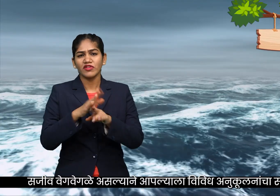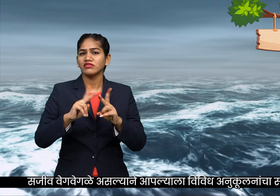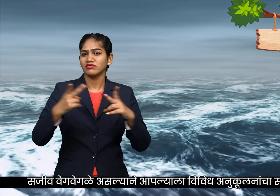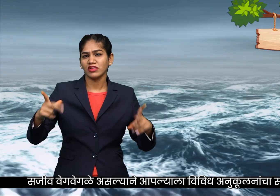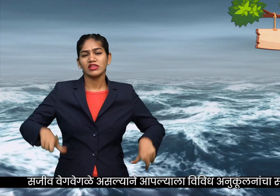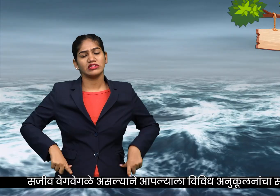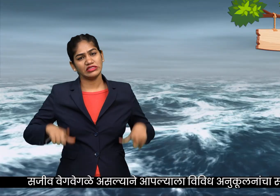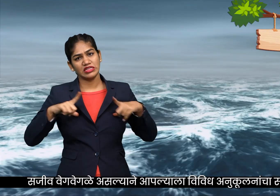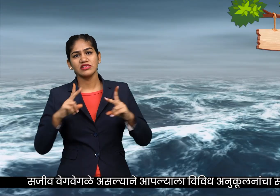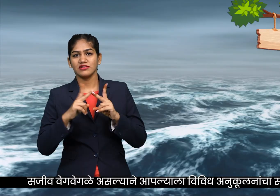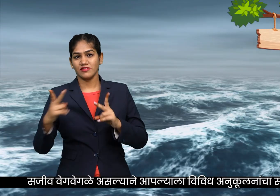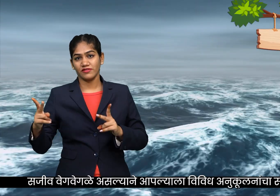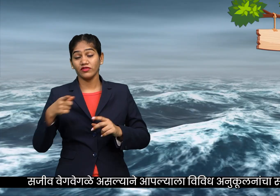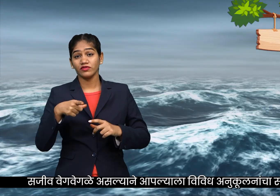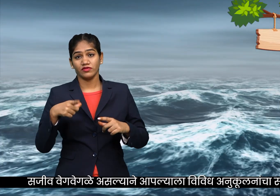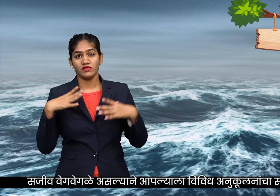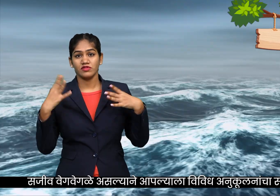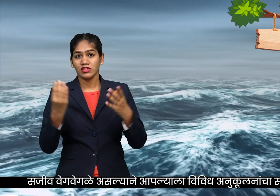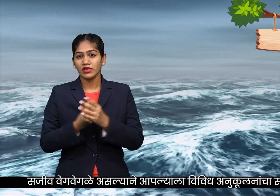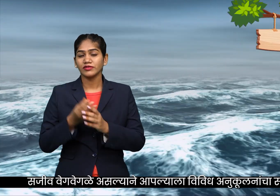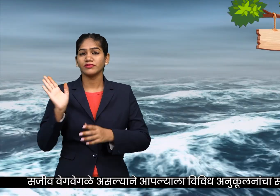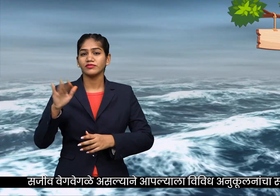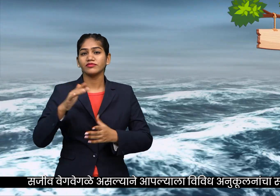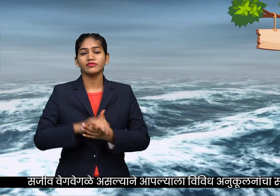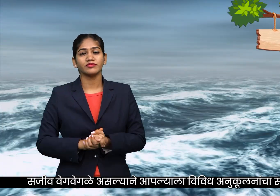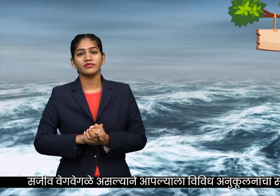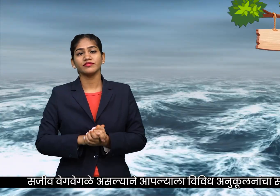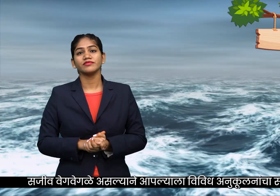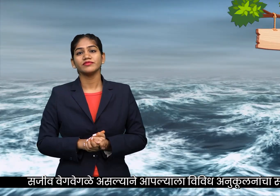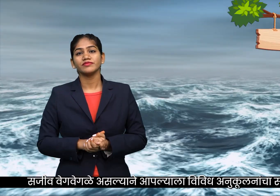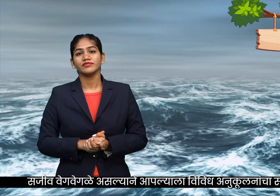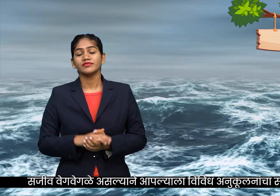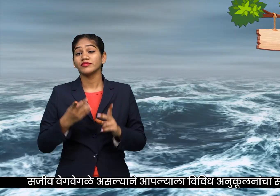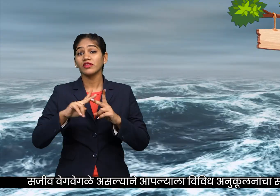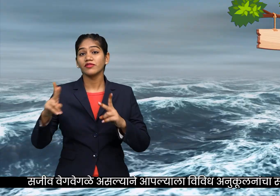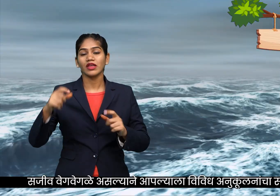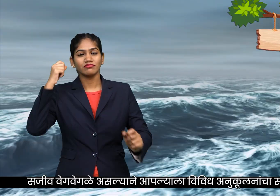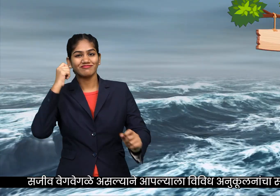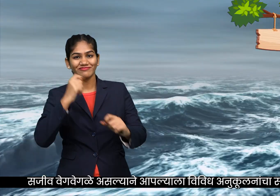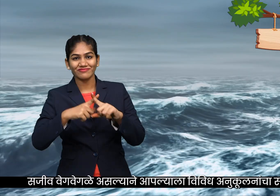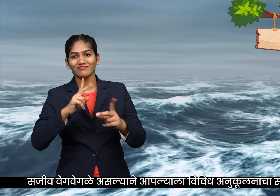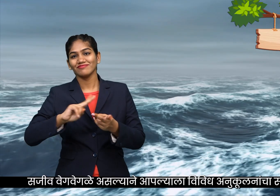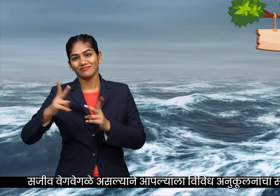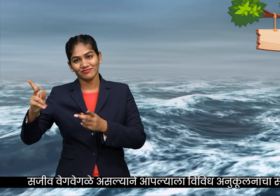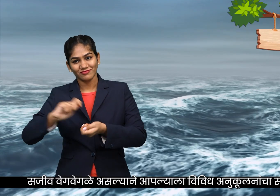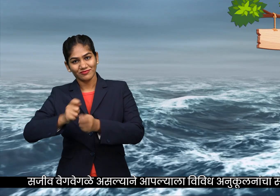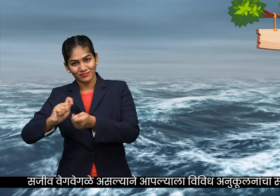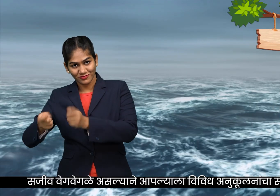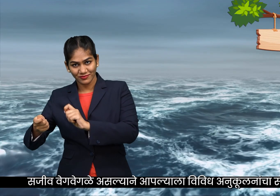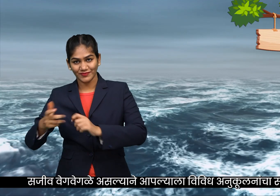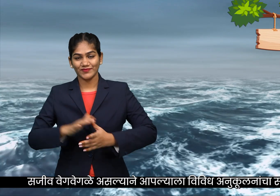असल्याने आपल्याला विविध अनुकूलनाचा सामना करावा लागते.